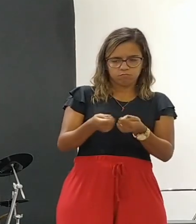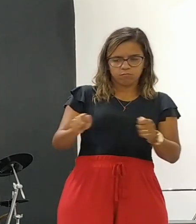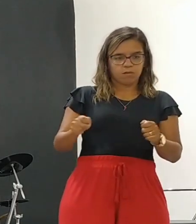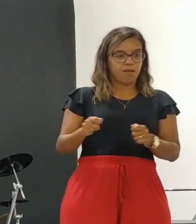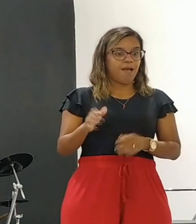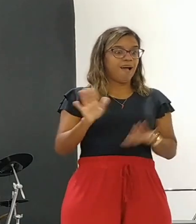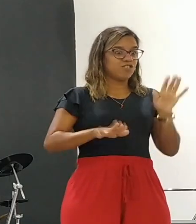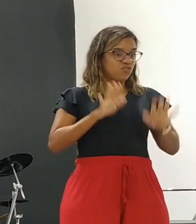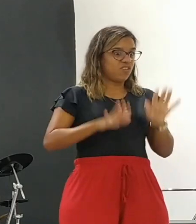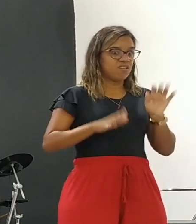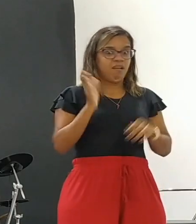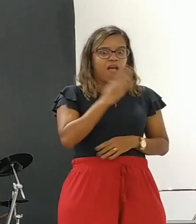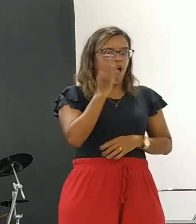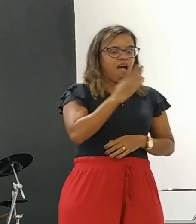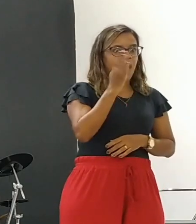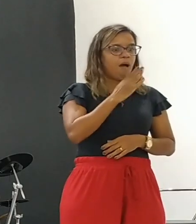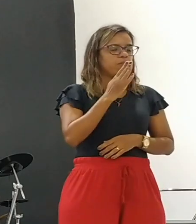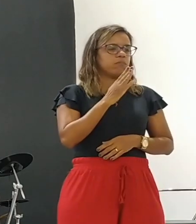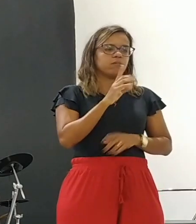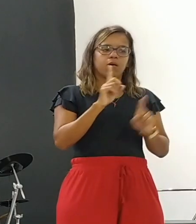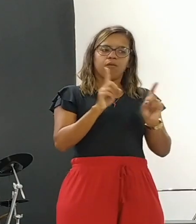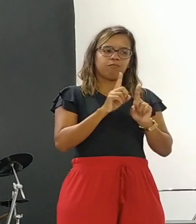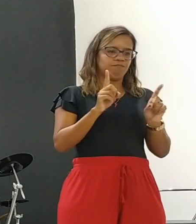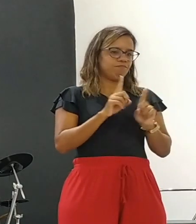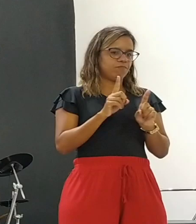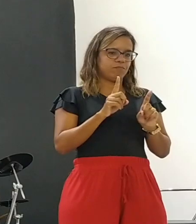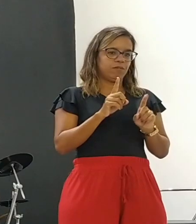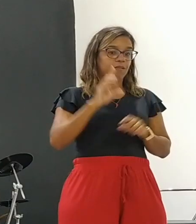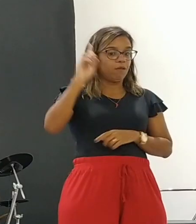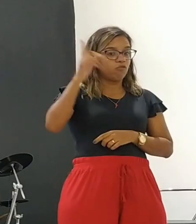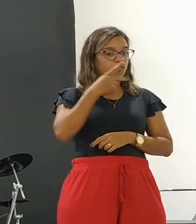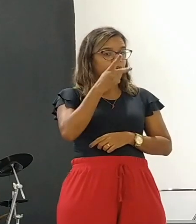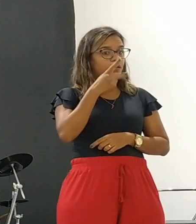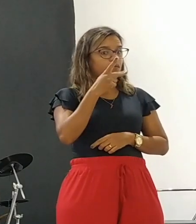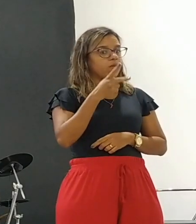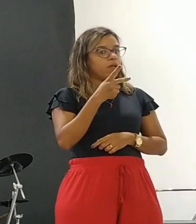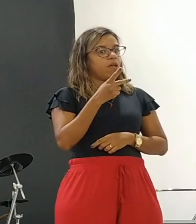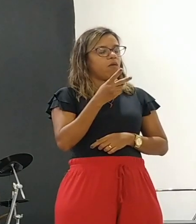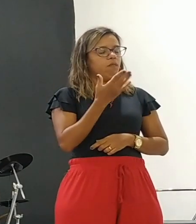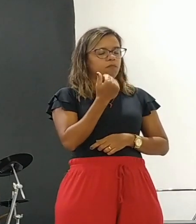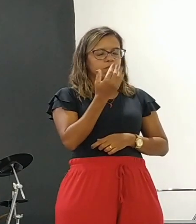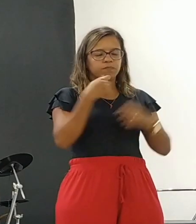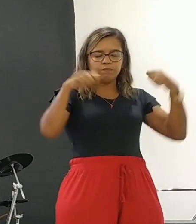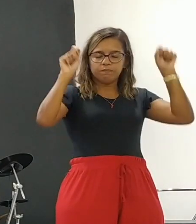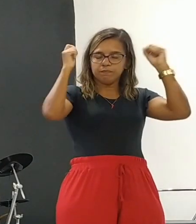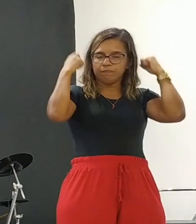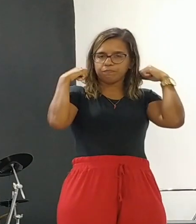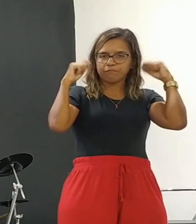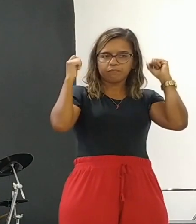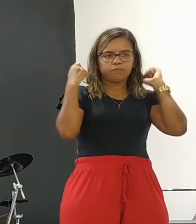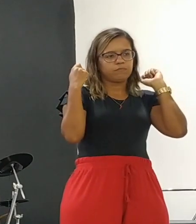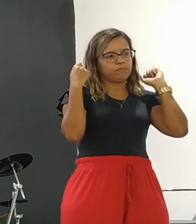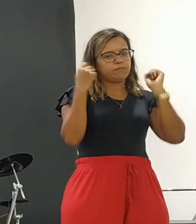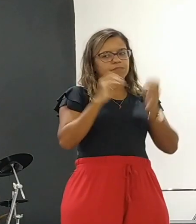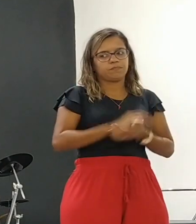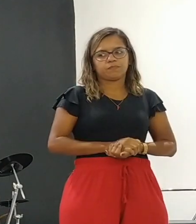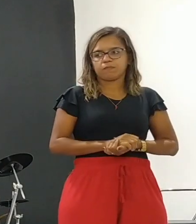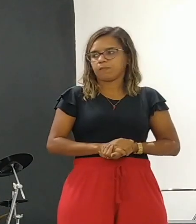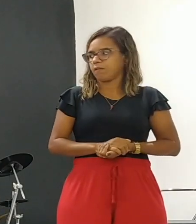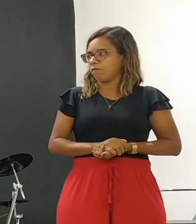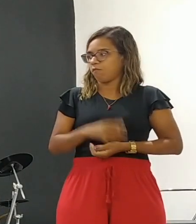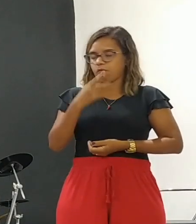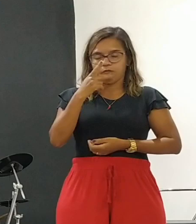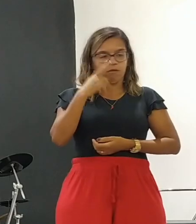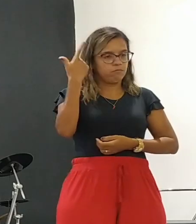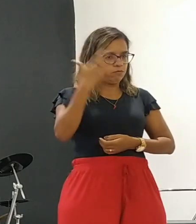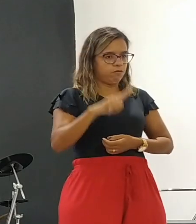tem pressa, mas Deus fala aqui que tem que ser sem pressa. Quando você começa a comer o cordeiro, né? Olha o cordeiro, vou falar de